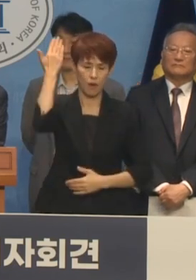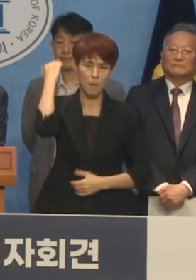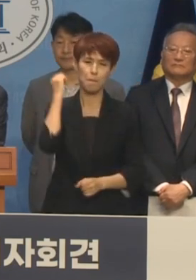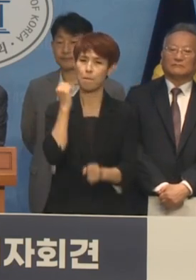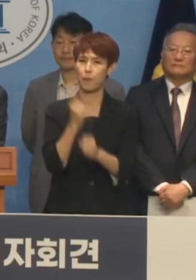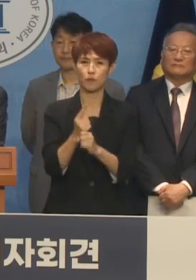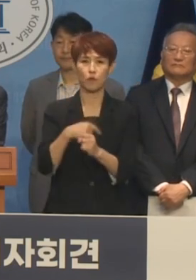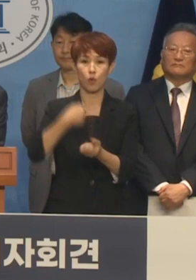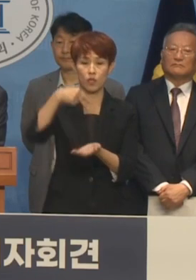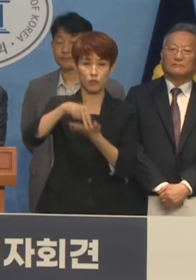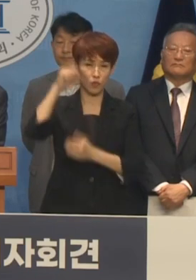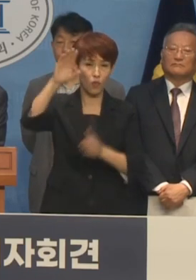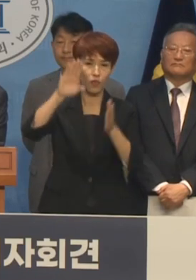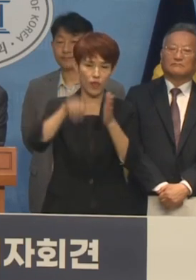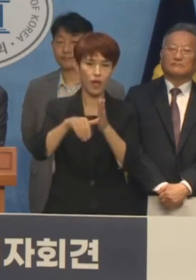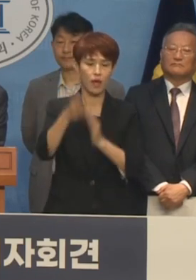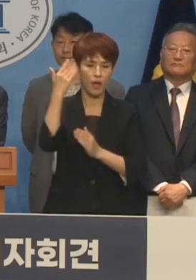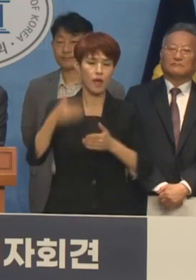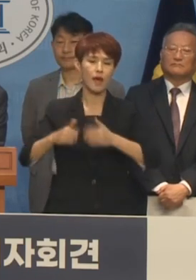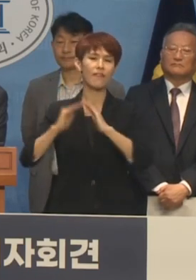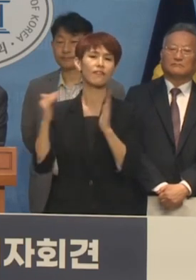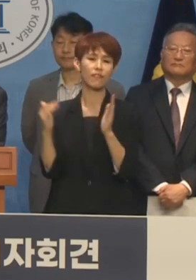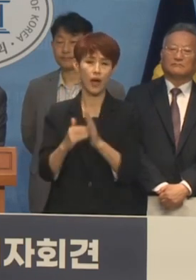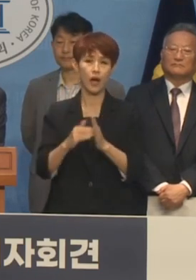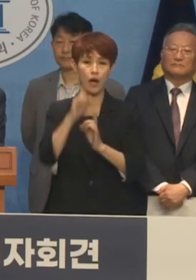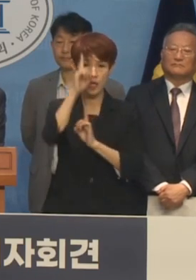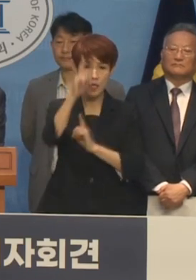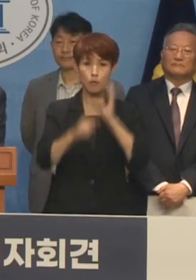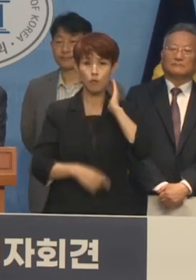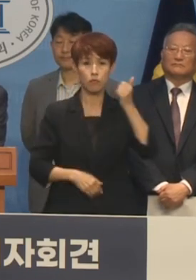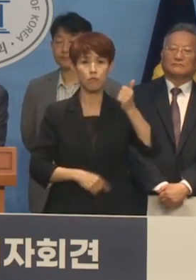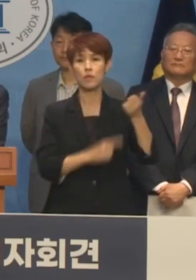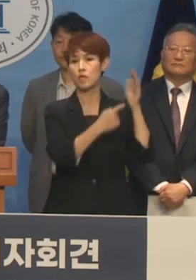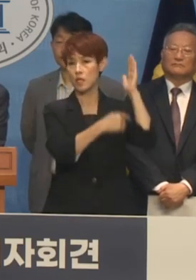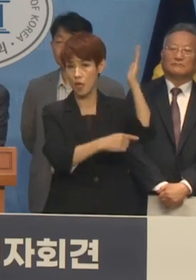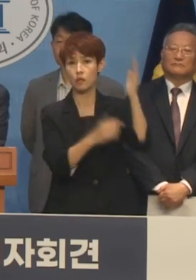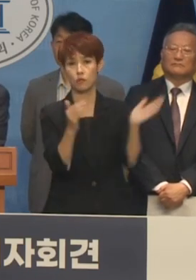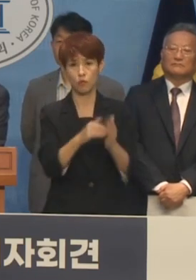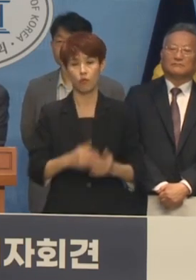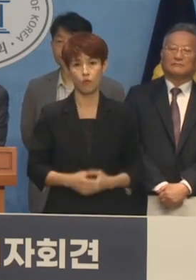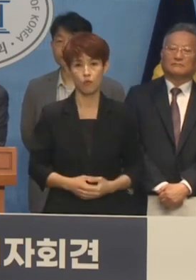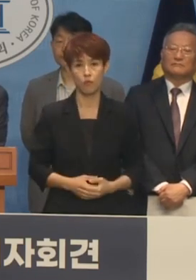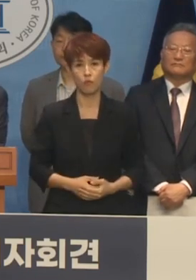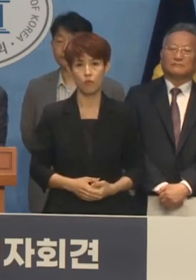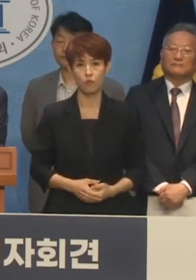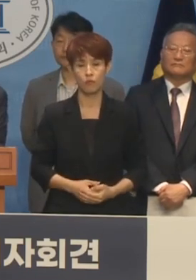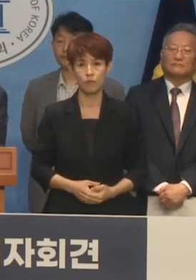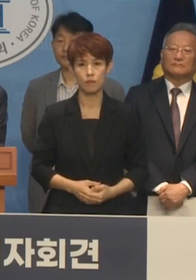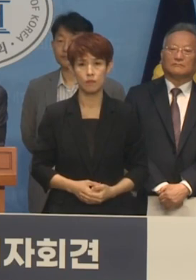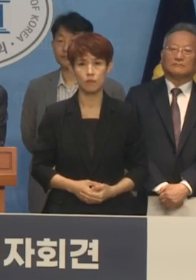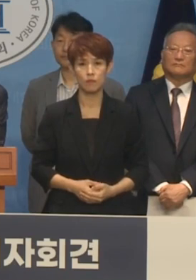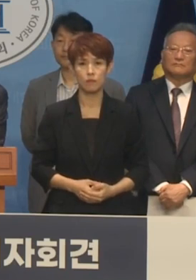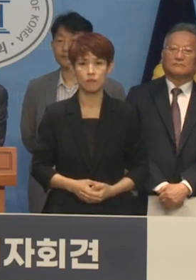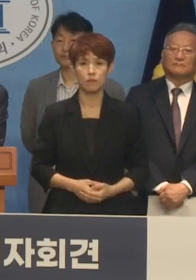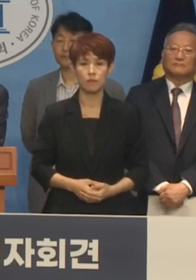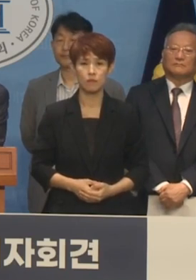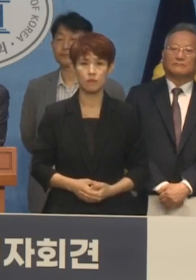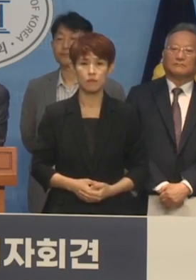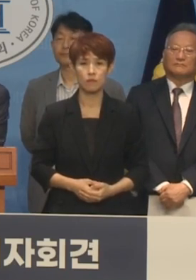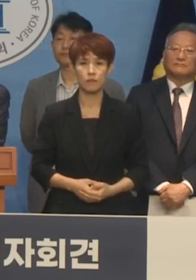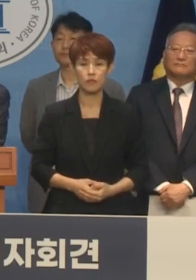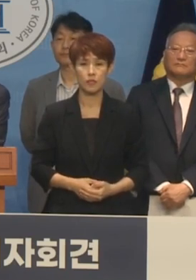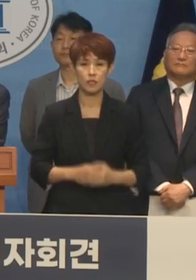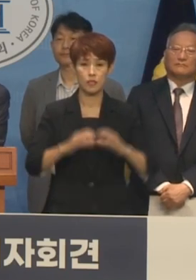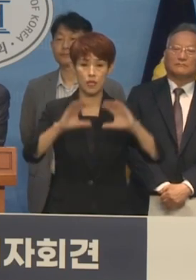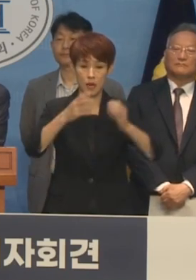과정에서 대한민국은 출범했다고 이승만 본인이 얘기를 한 겁니다. 실제로 재헌국회에서 제정된